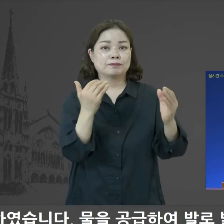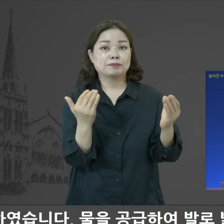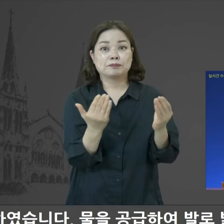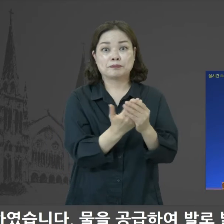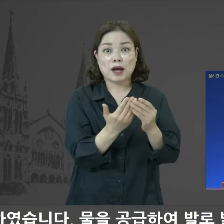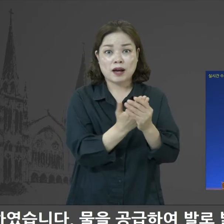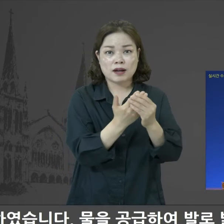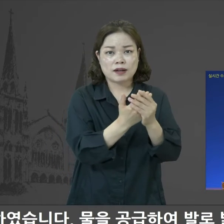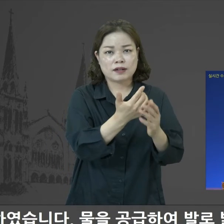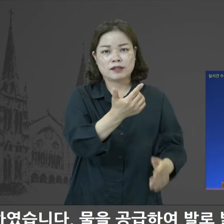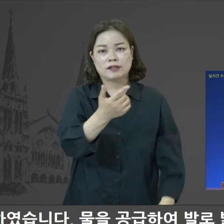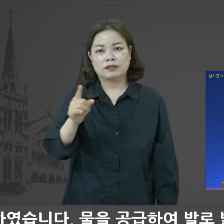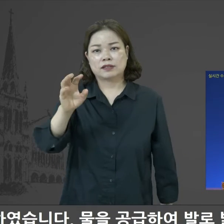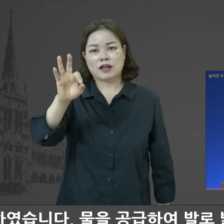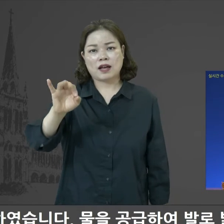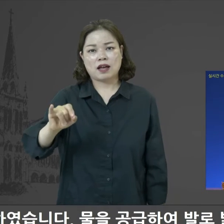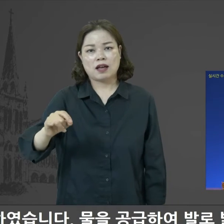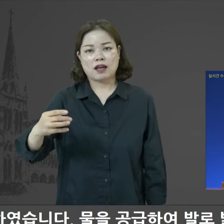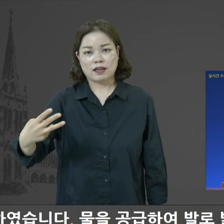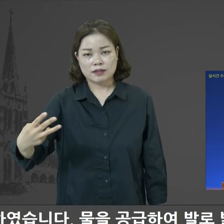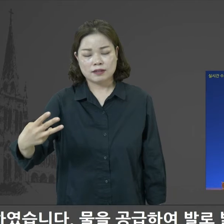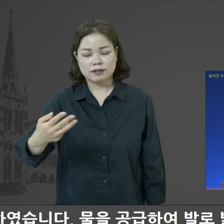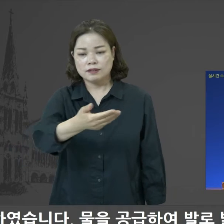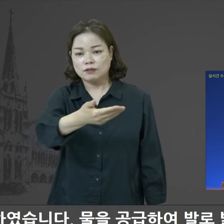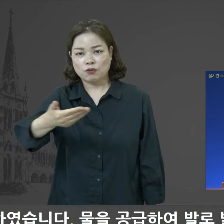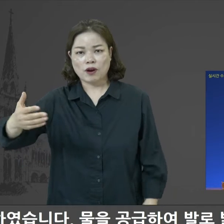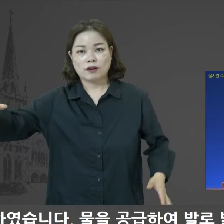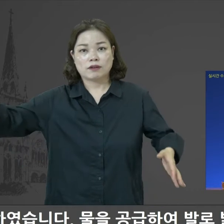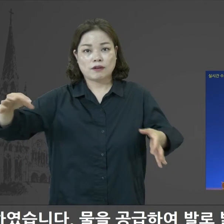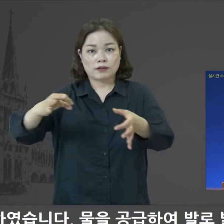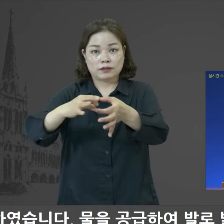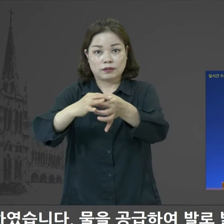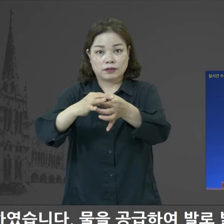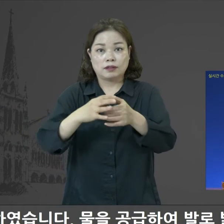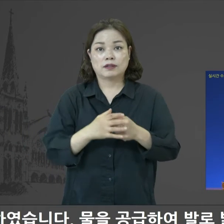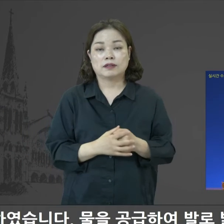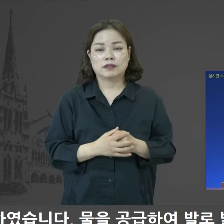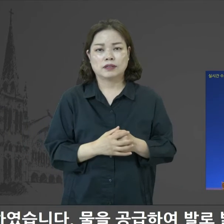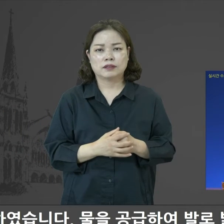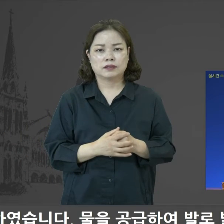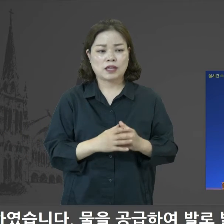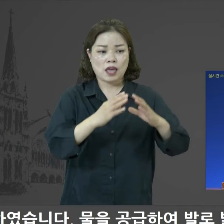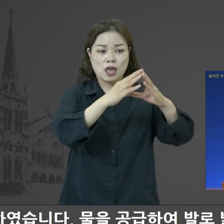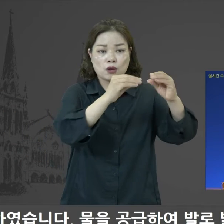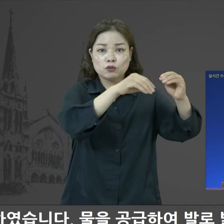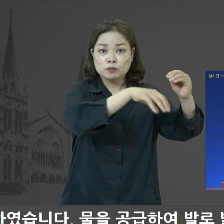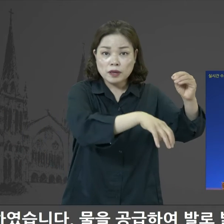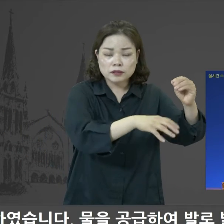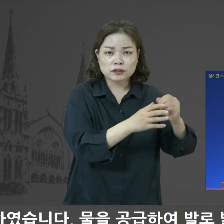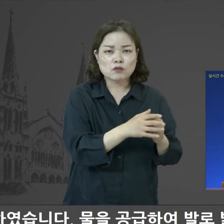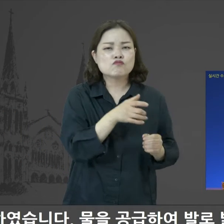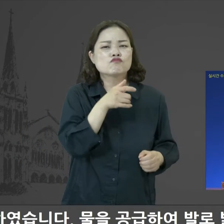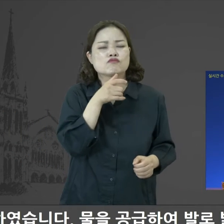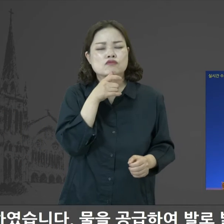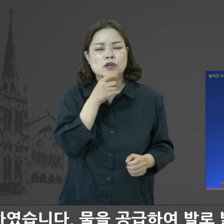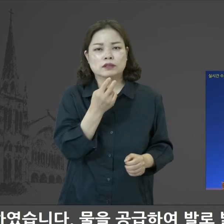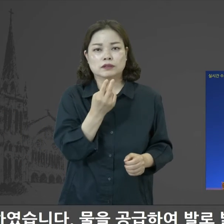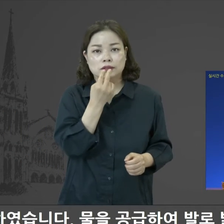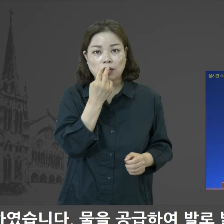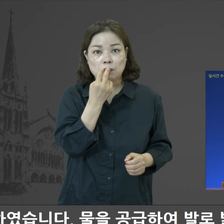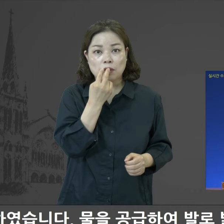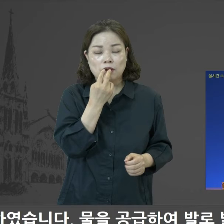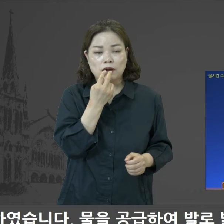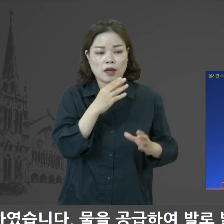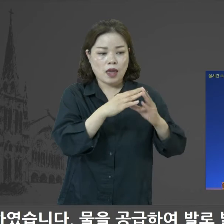흥망성쇠는 나일강의 범람 순환과도 정확하게 일치합니다. 그러니까 애굽에서 물은